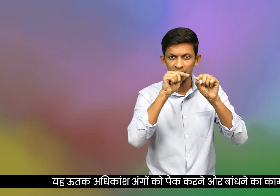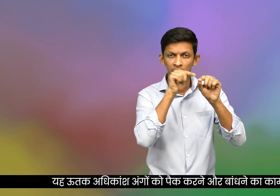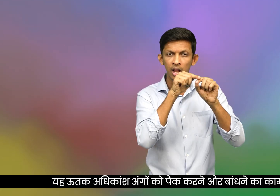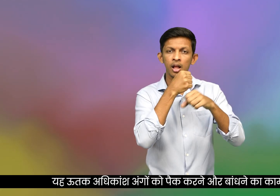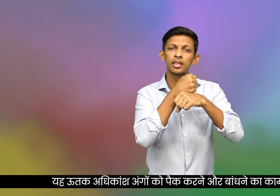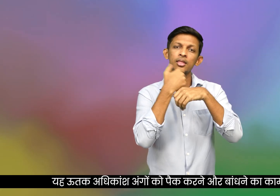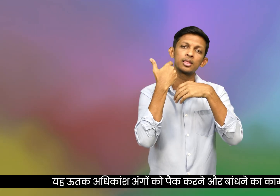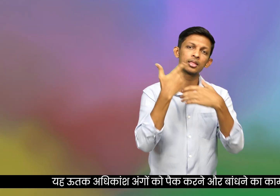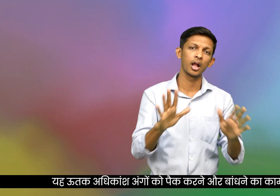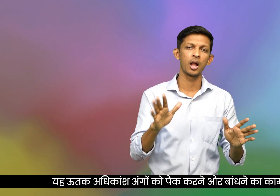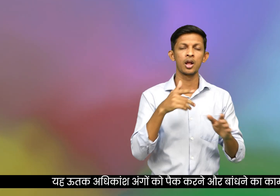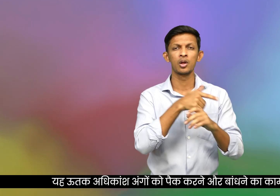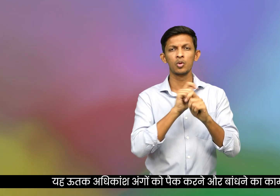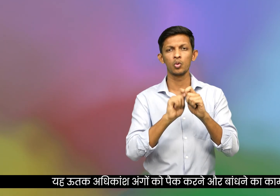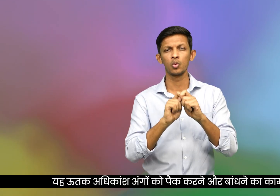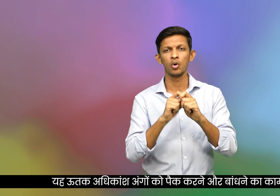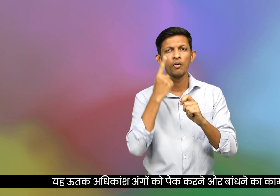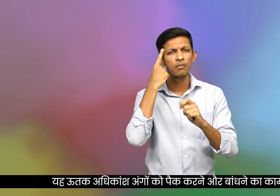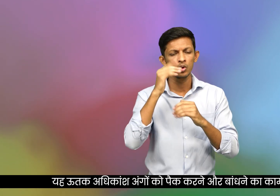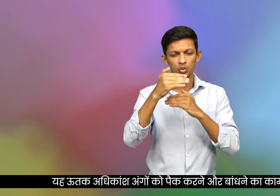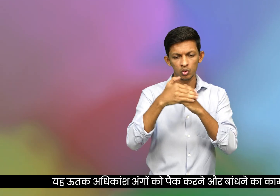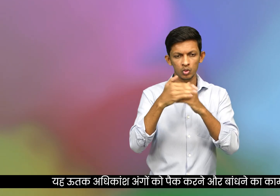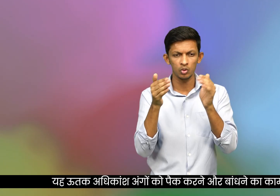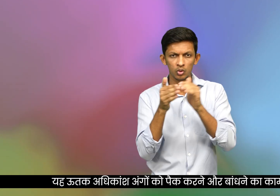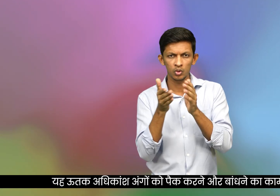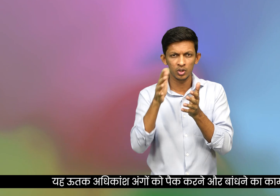पैक करने और बांधने का काम करता है।